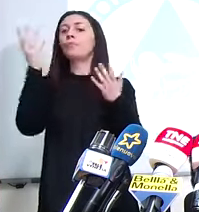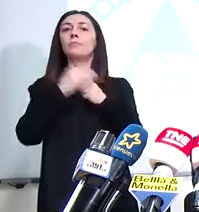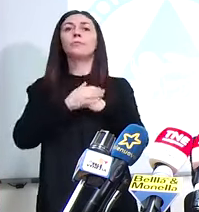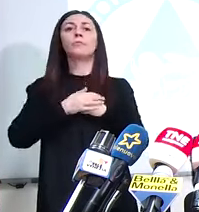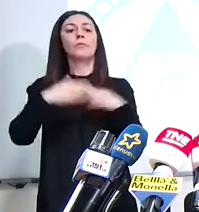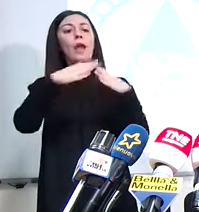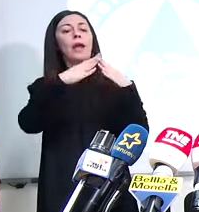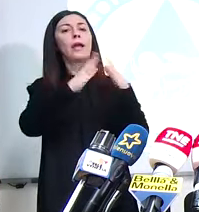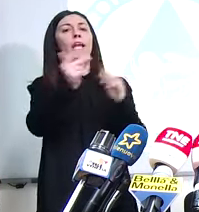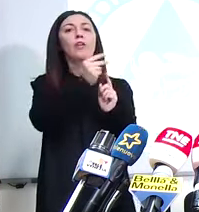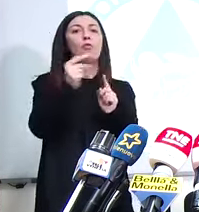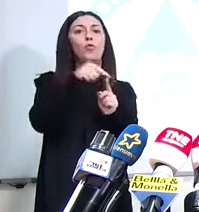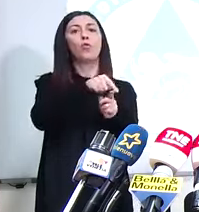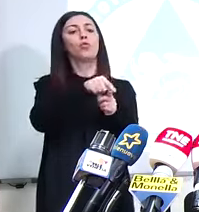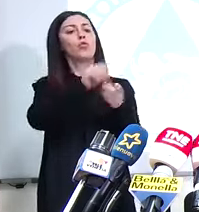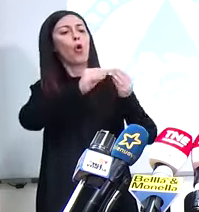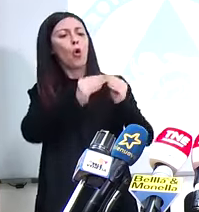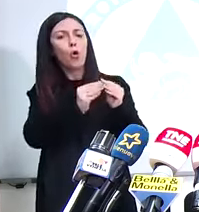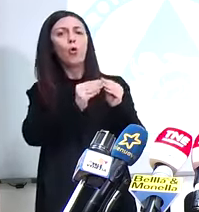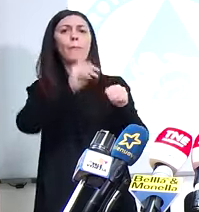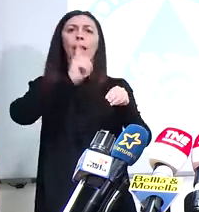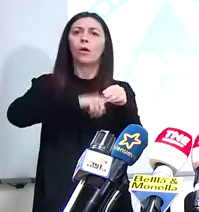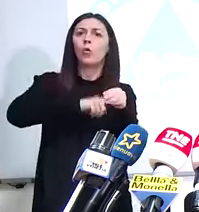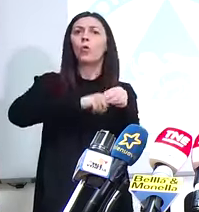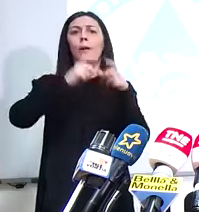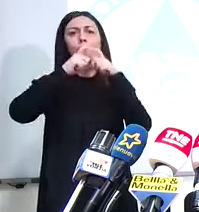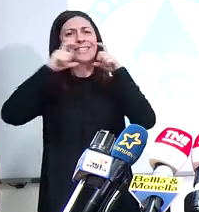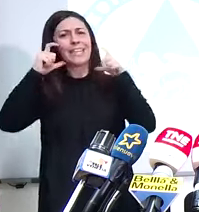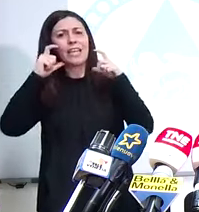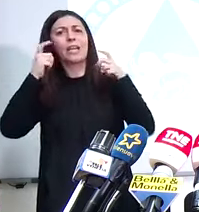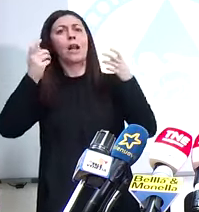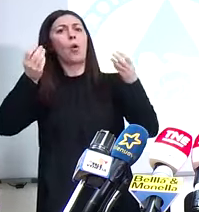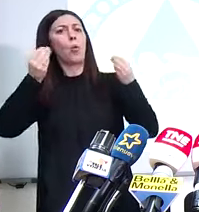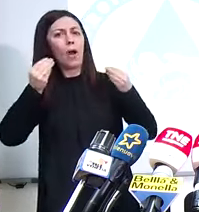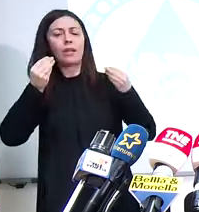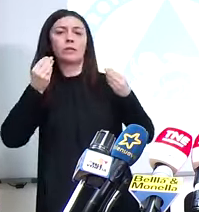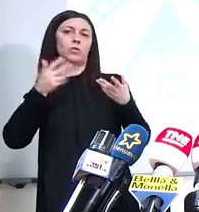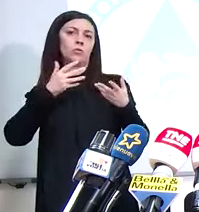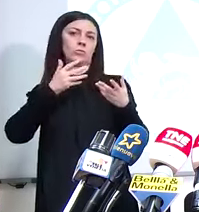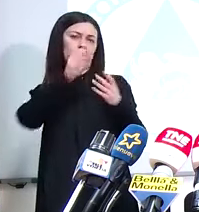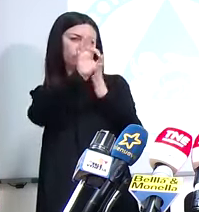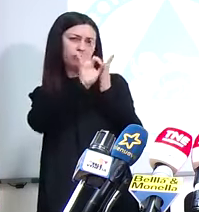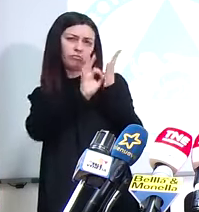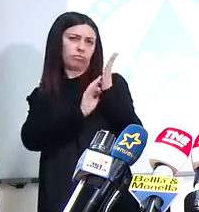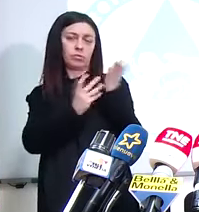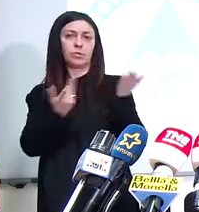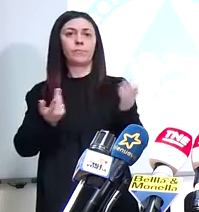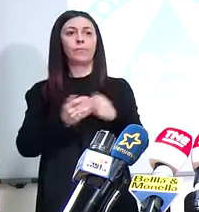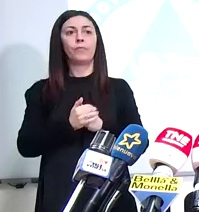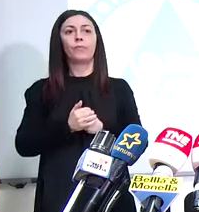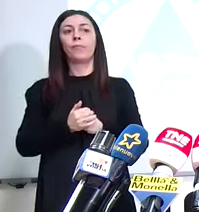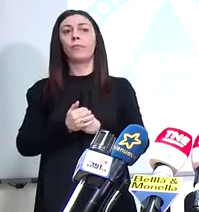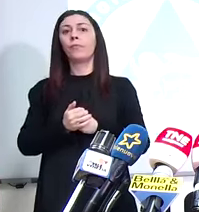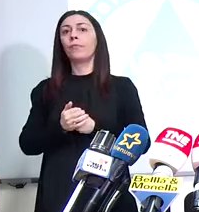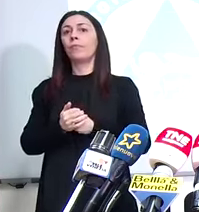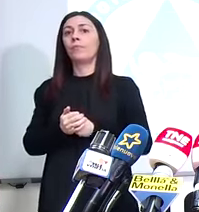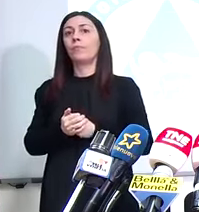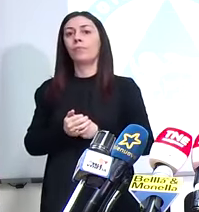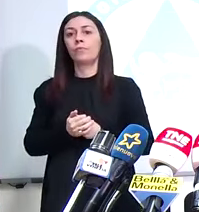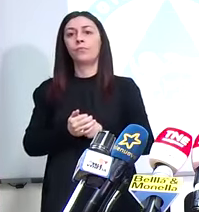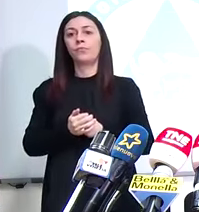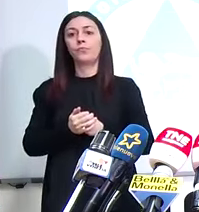come ci vai la mascherina avevano rapporti tutta sta roba qua gli impiantisti devono stare in attesa a giorni ne non farcela grazie passano riaprirono